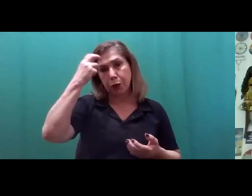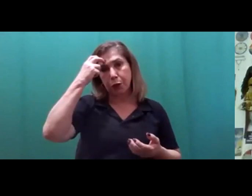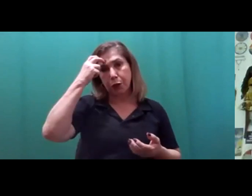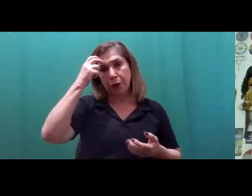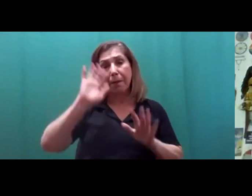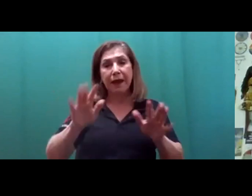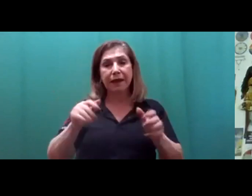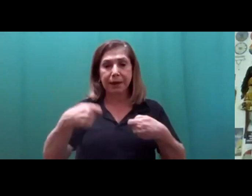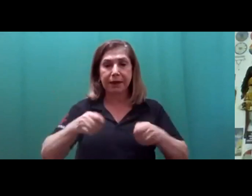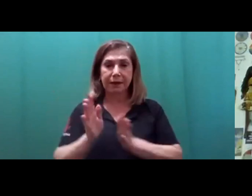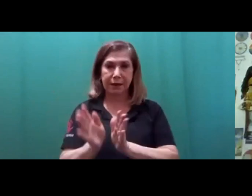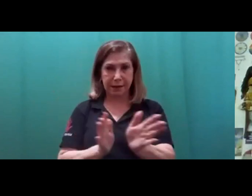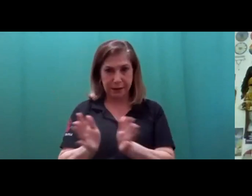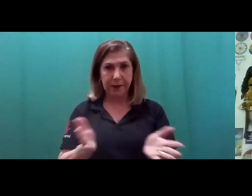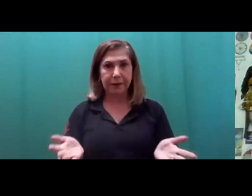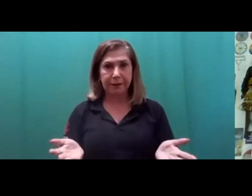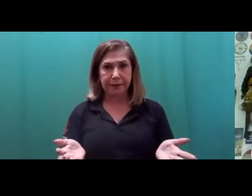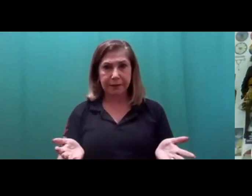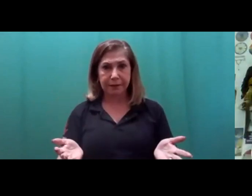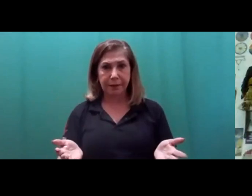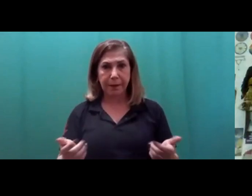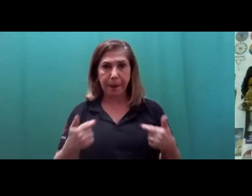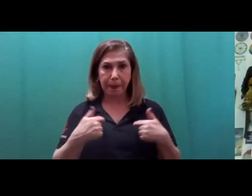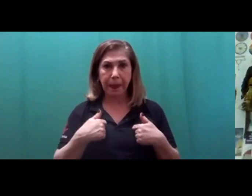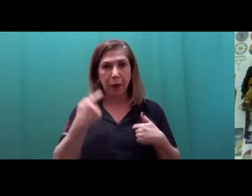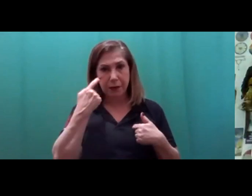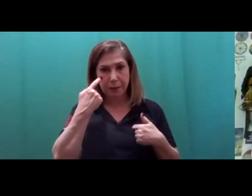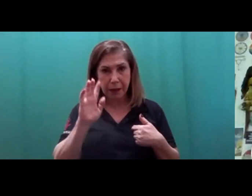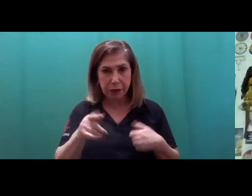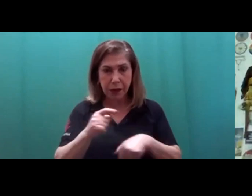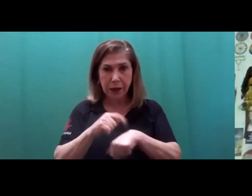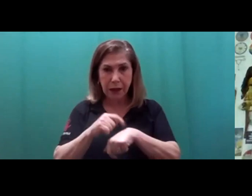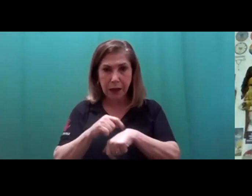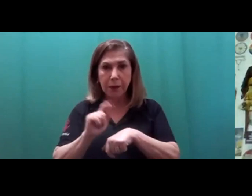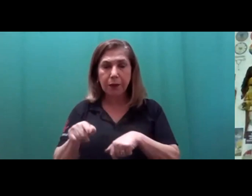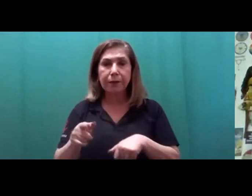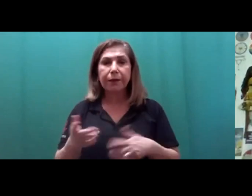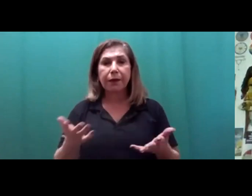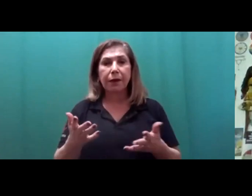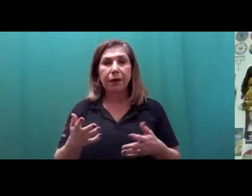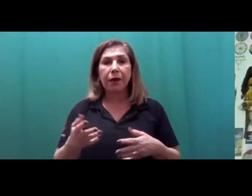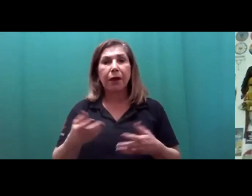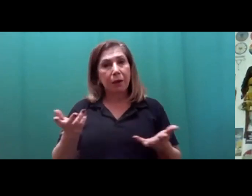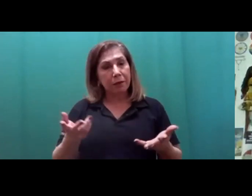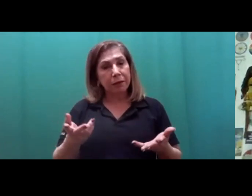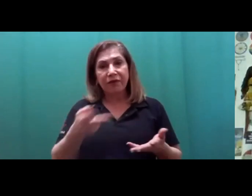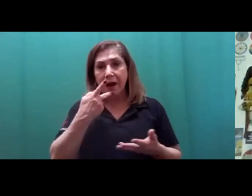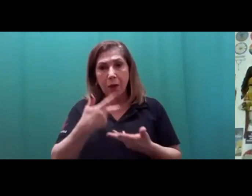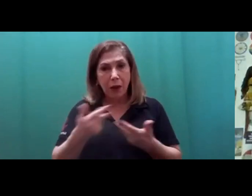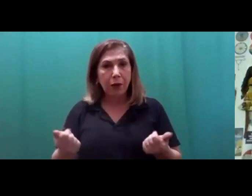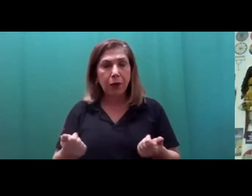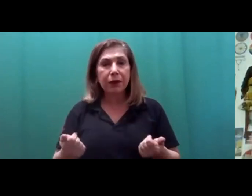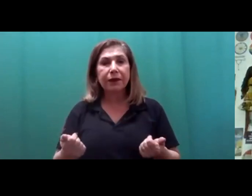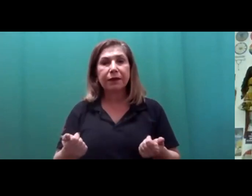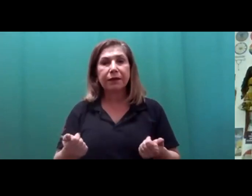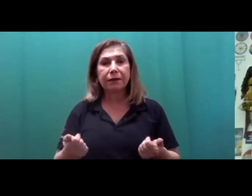acessibilidade. É, eu espero, eu acho que eu estou no meu tempo, eu espero que eu tenha contribuído com vocês. A gente,